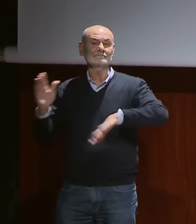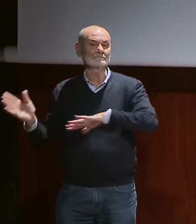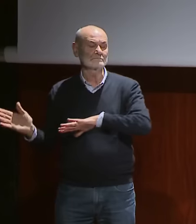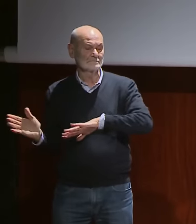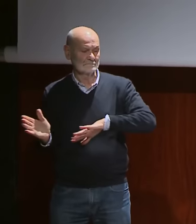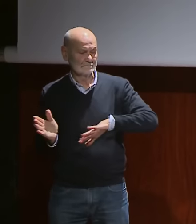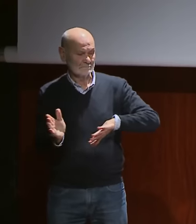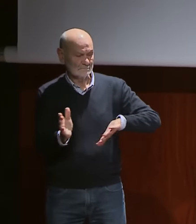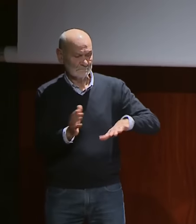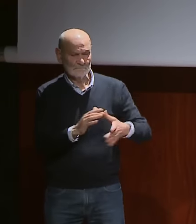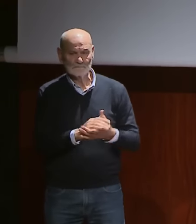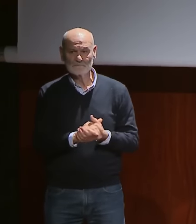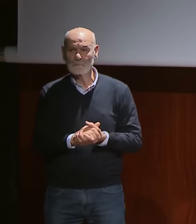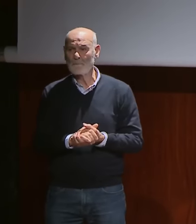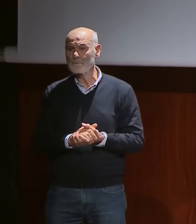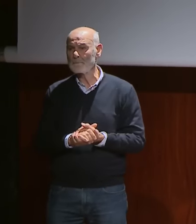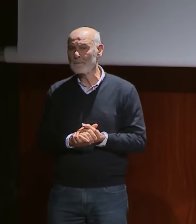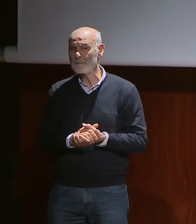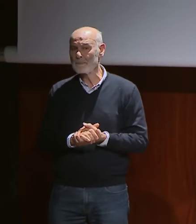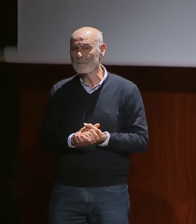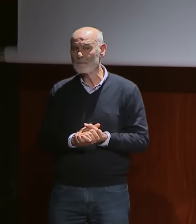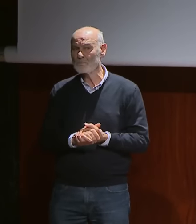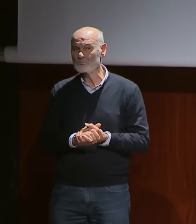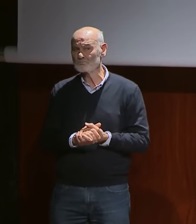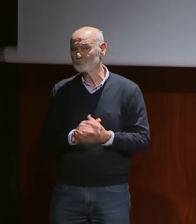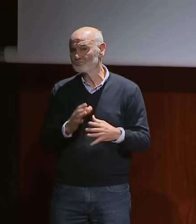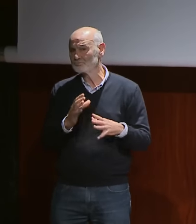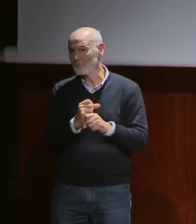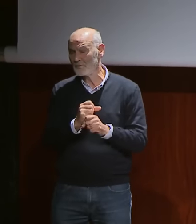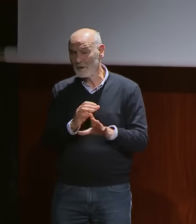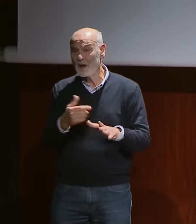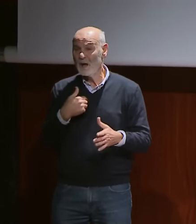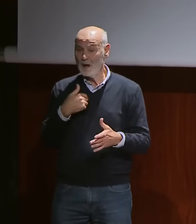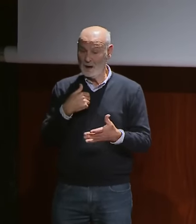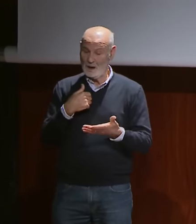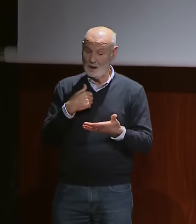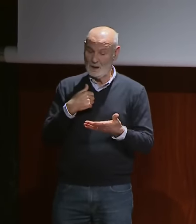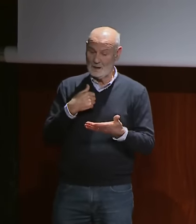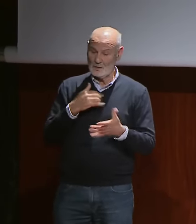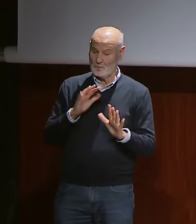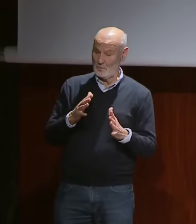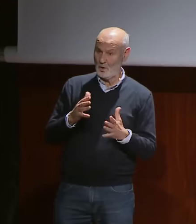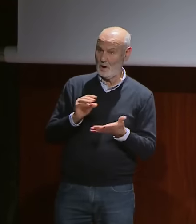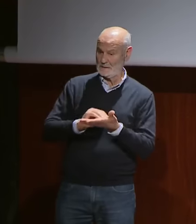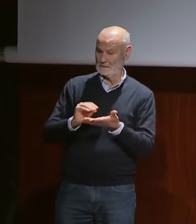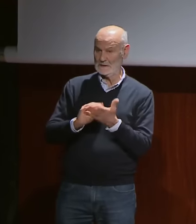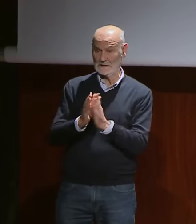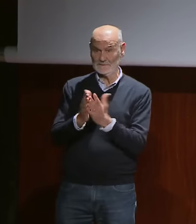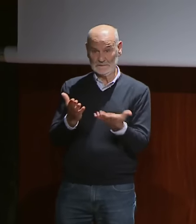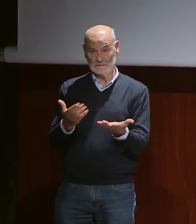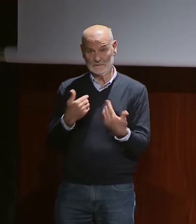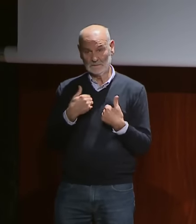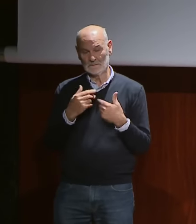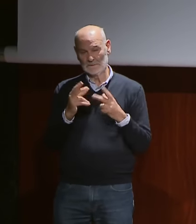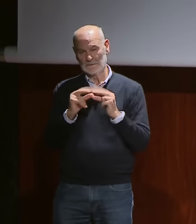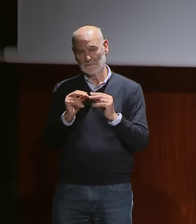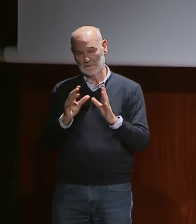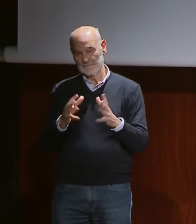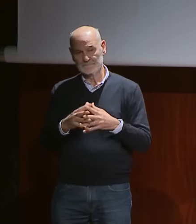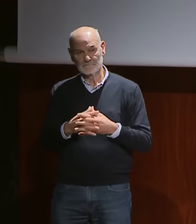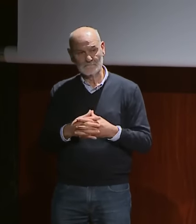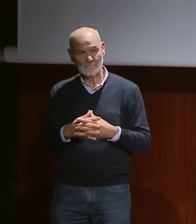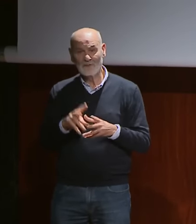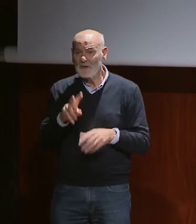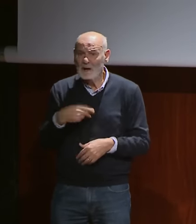ma propre langue. Pour moi, c'était une langue pour des gens pas forcément très, très intelligents. Quoi. Donc, c'est